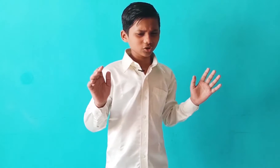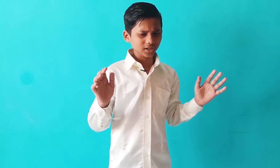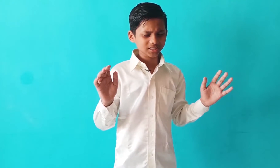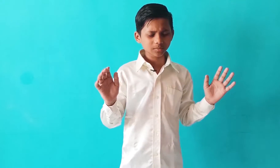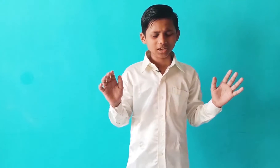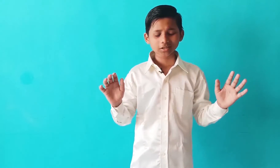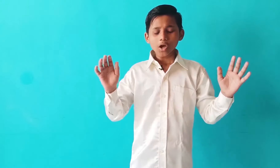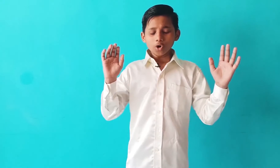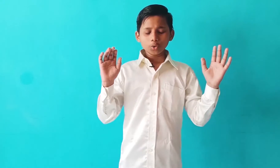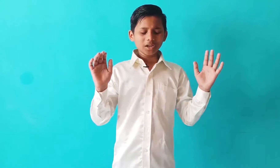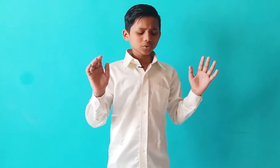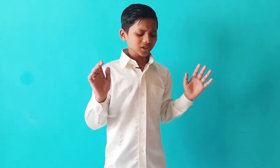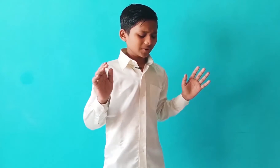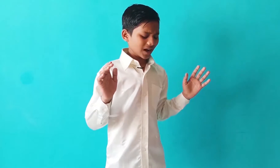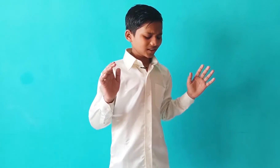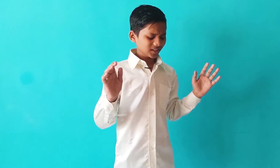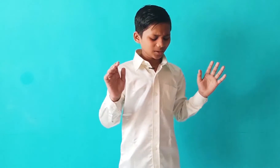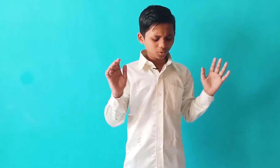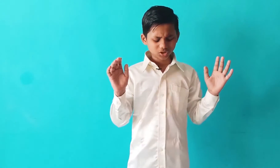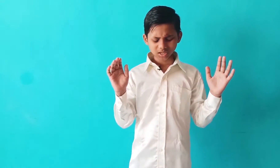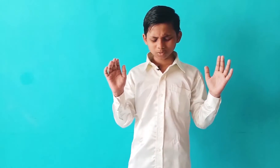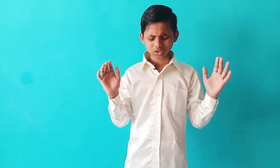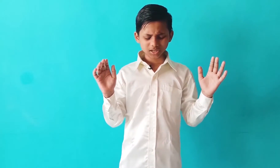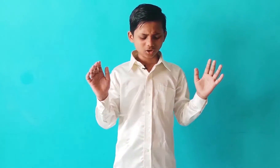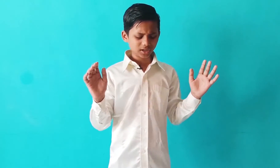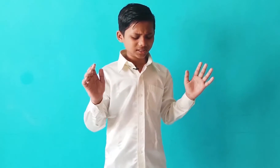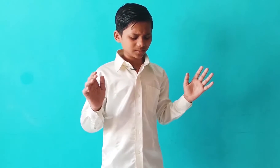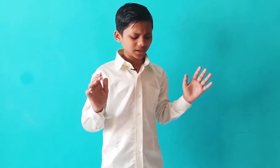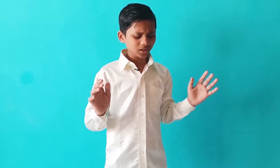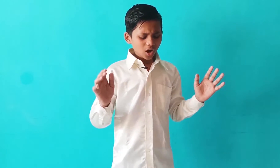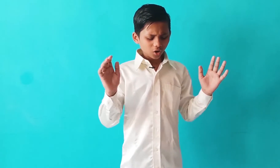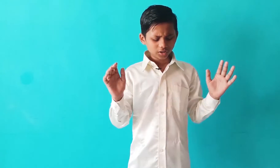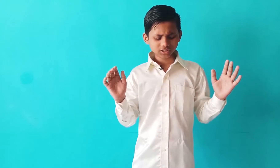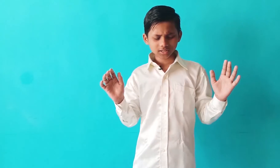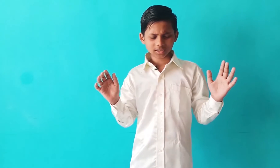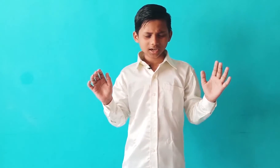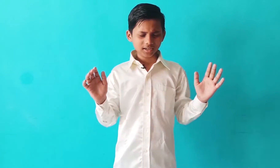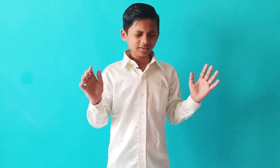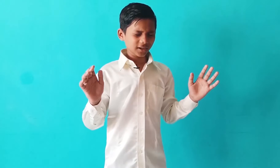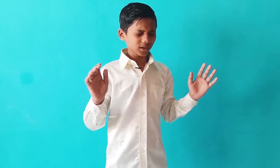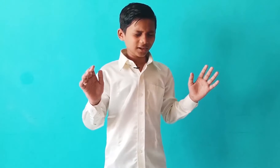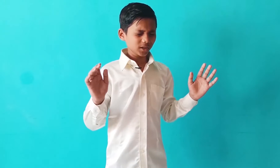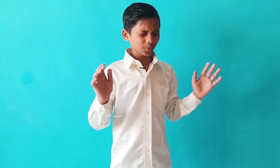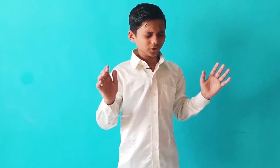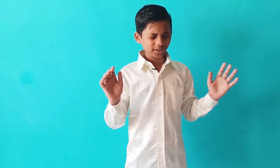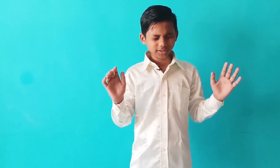ஒரு கஸ் அப்ரிகான் ஒரு இபால போஸ்குலபா ஆந்தில்ல போஸ்க எல்லா குழந்தைகள் தெய்வீகமாக பாதுகாக்கப்படுகிறார்கள்